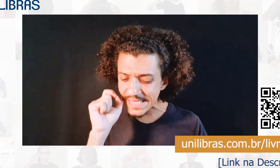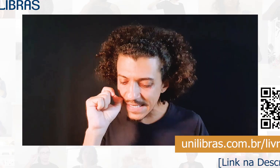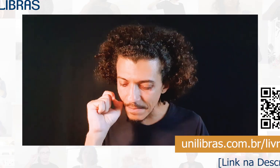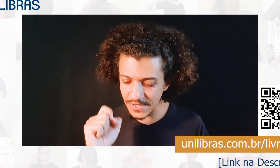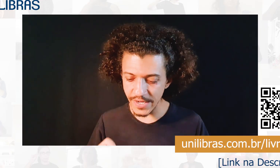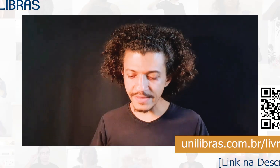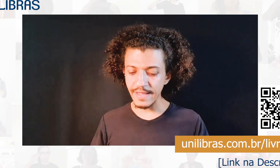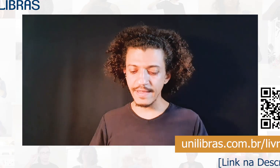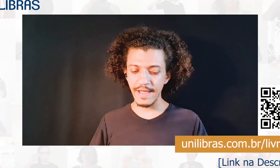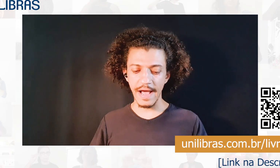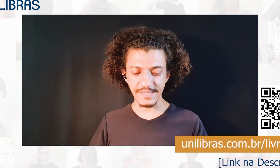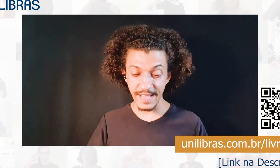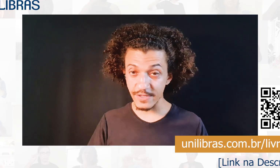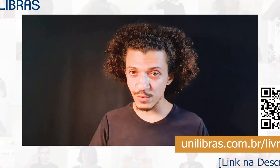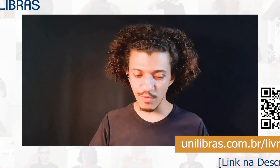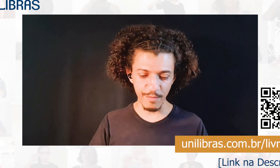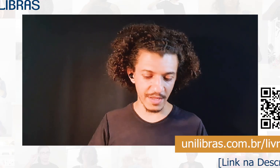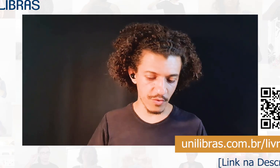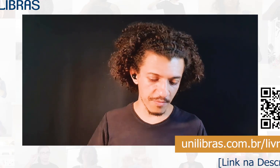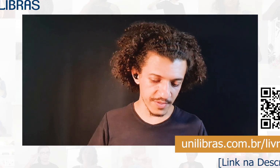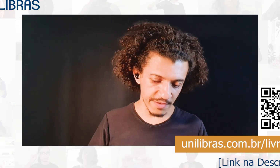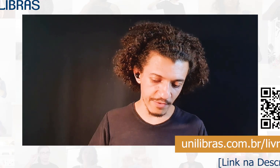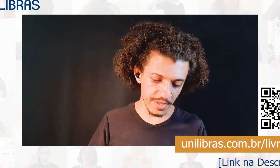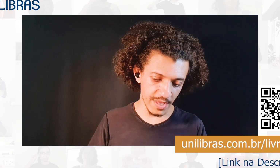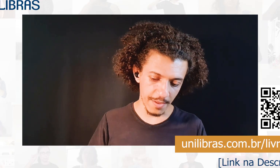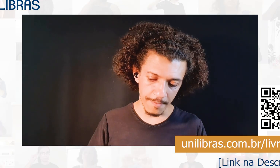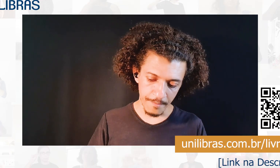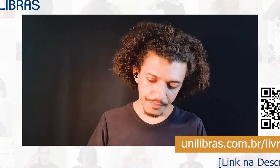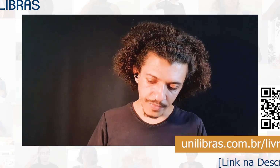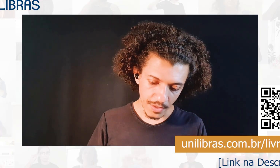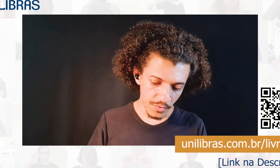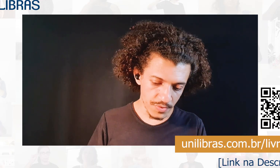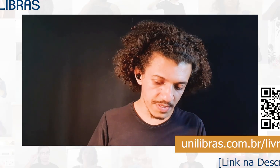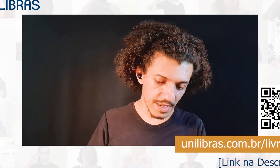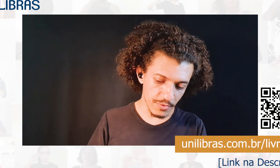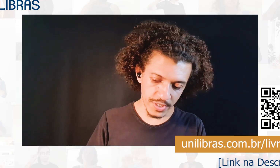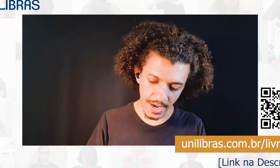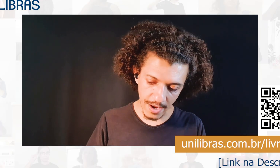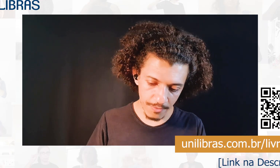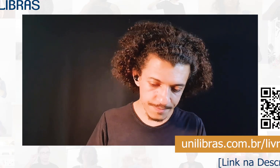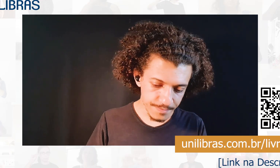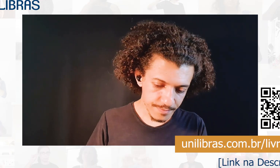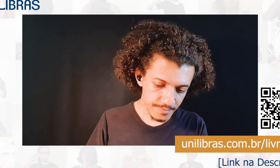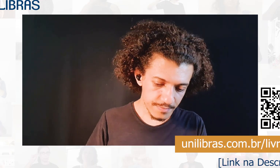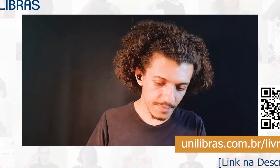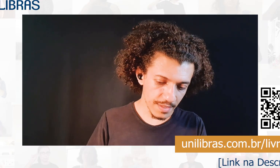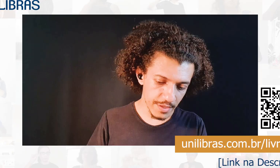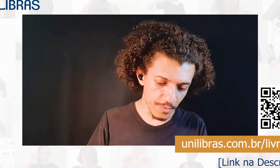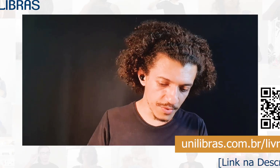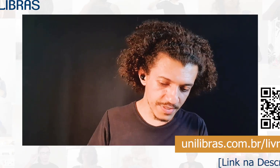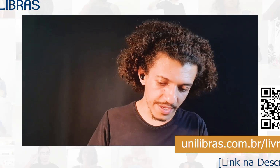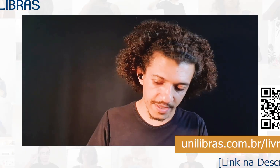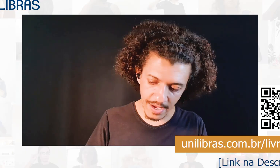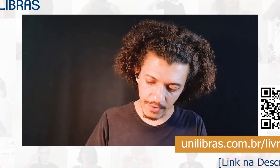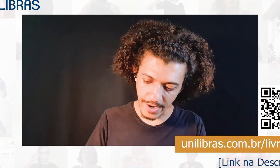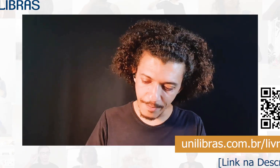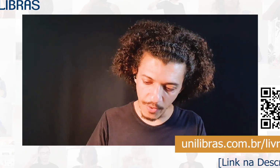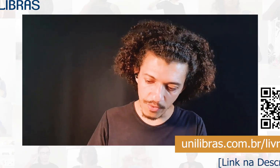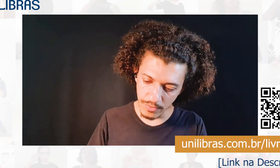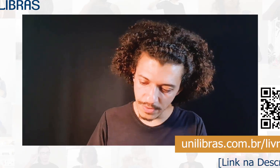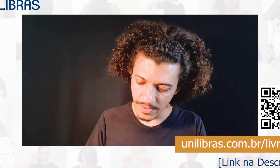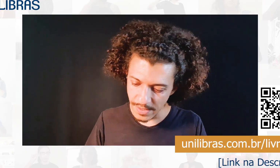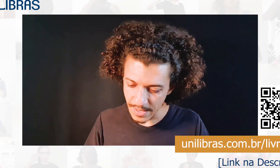é bem simples de entender as setas de movimento. Como você viu aqui, no sinal de carro, que eu mostrei aqui